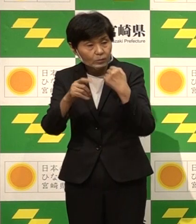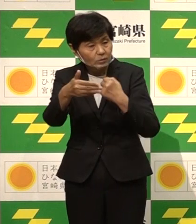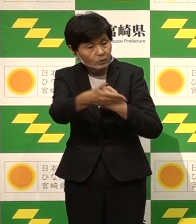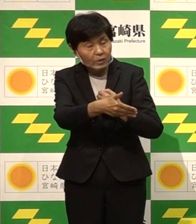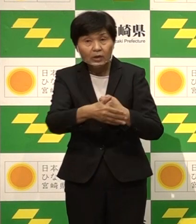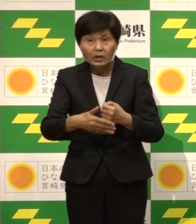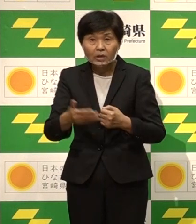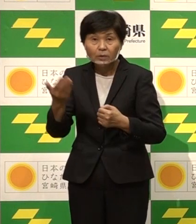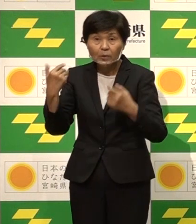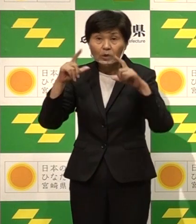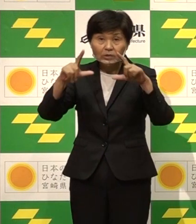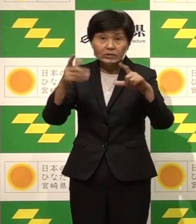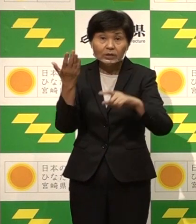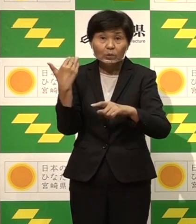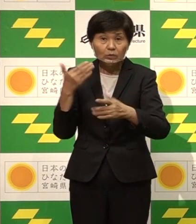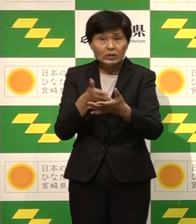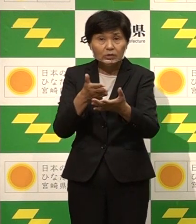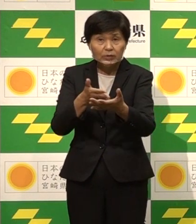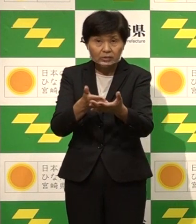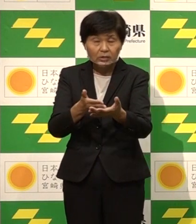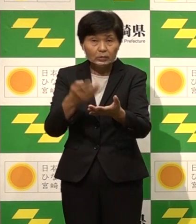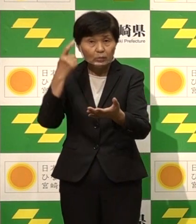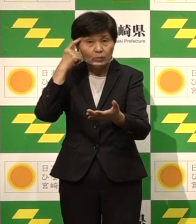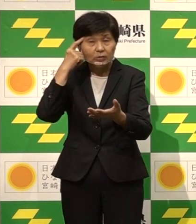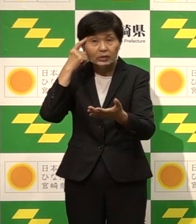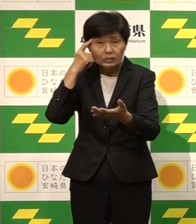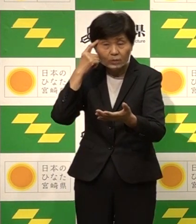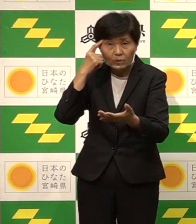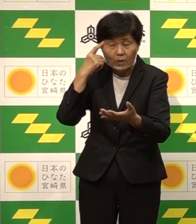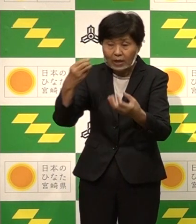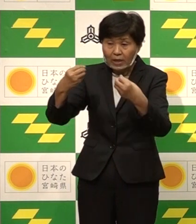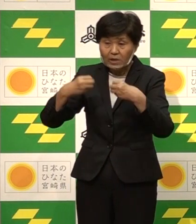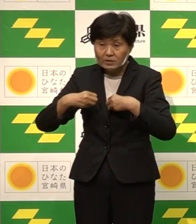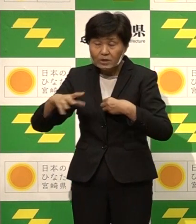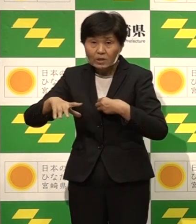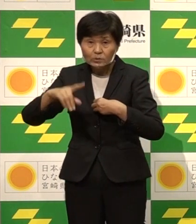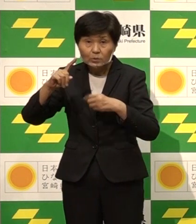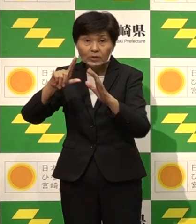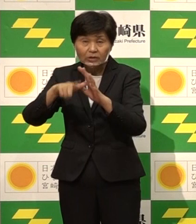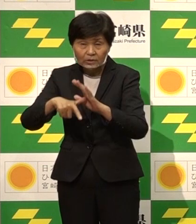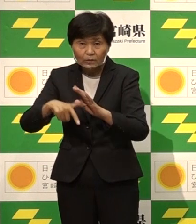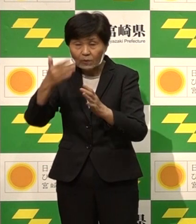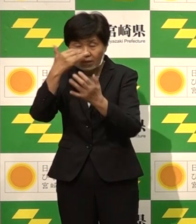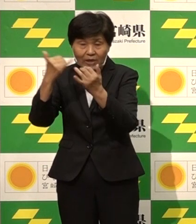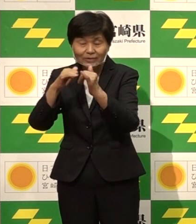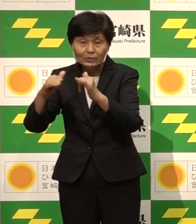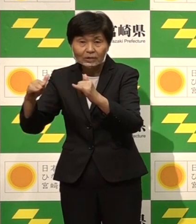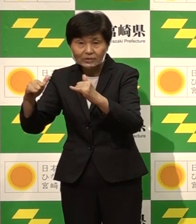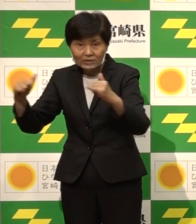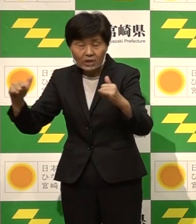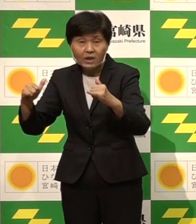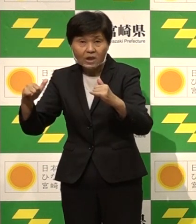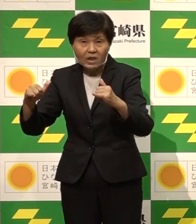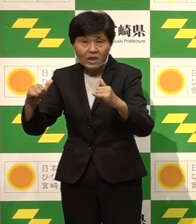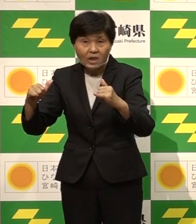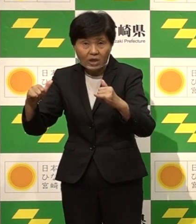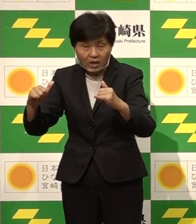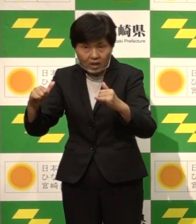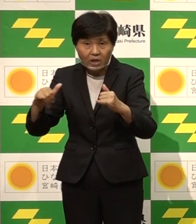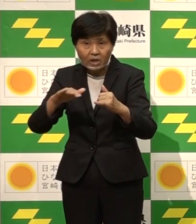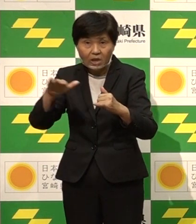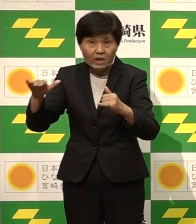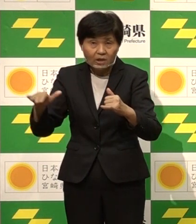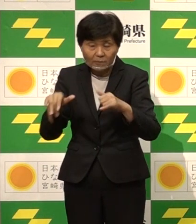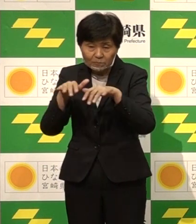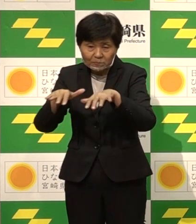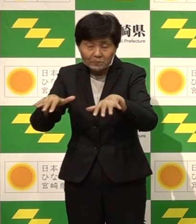でありますが、感染拡大初期に、若い世代が飲食の場を通じて大きく拡大するのを抑制する